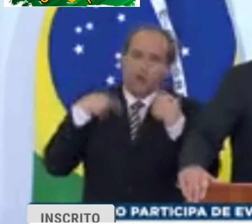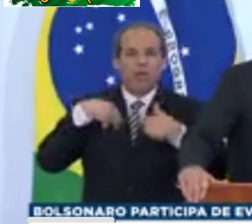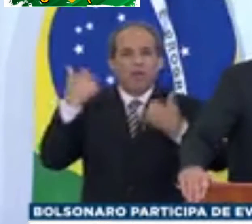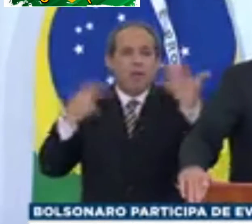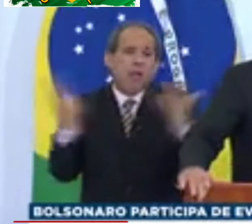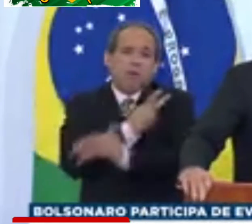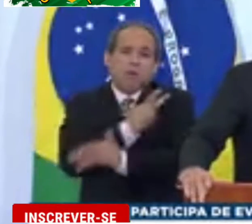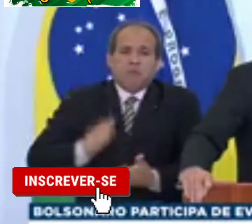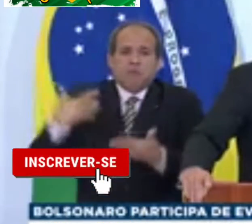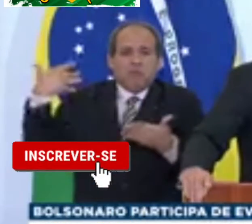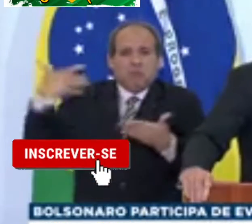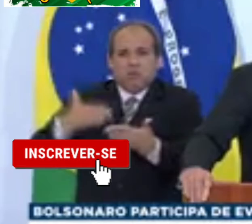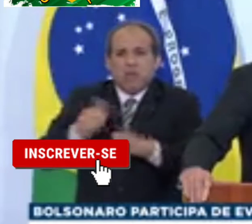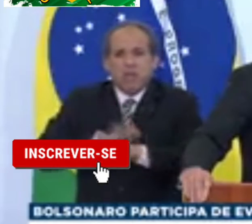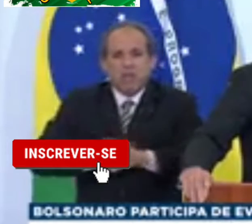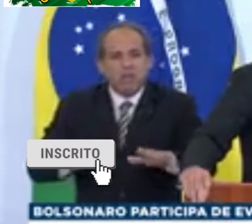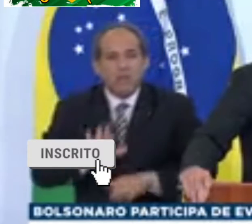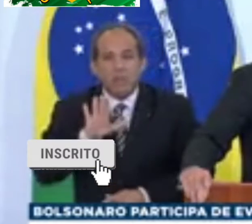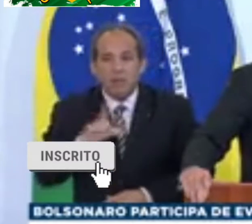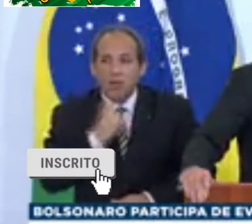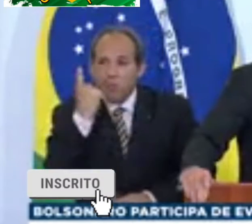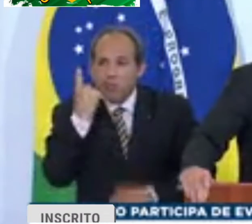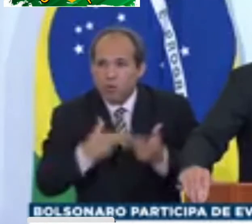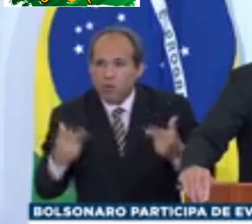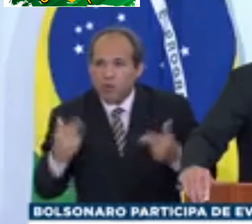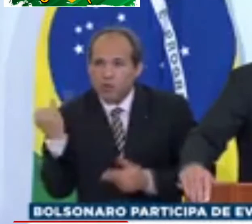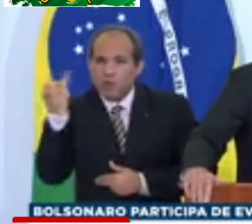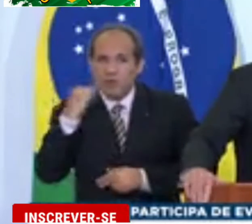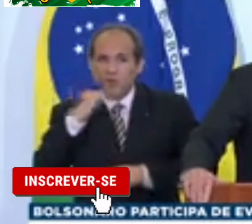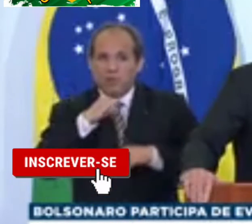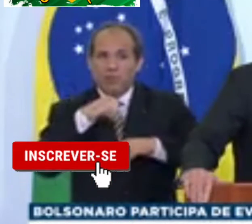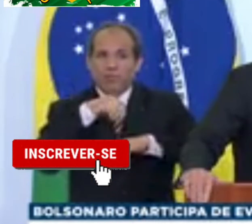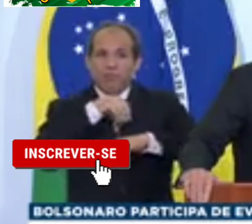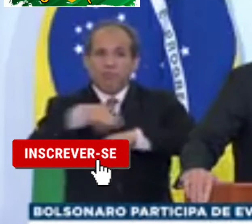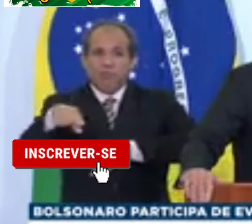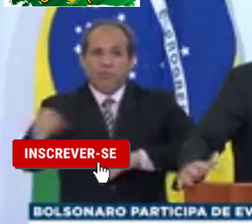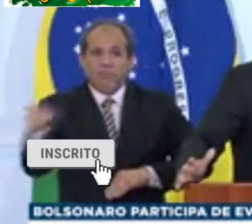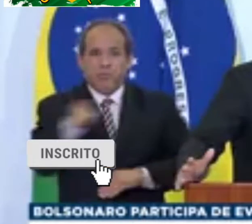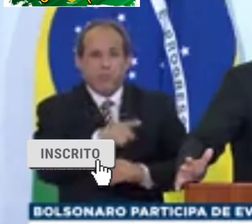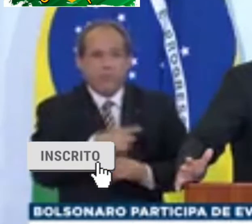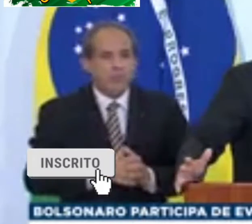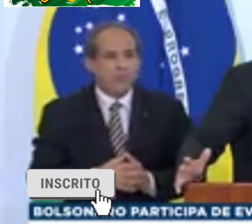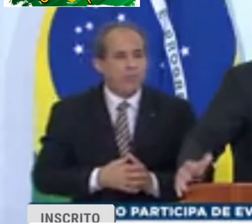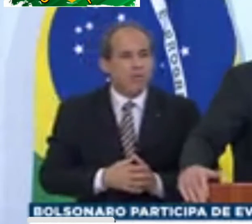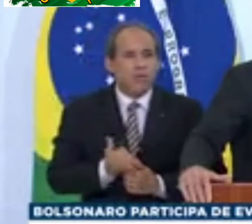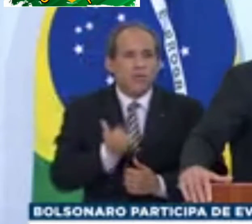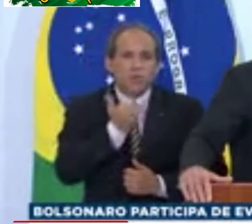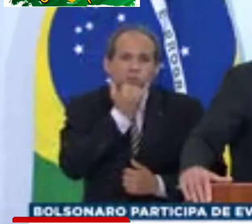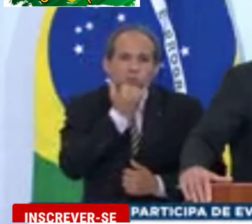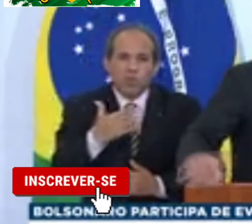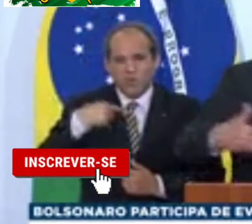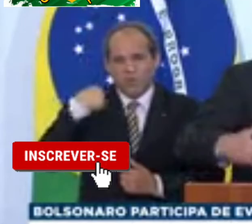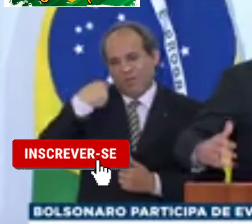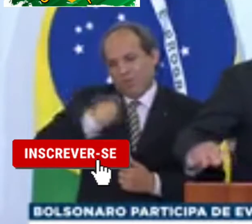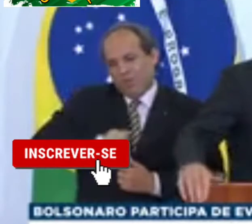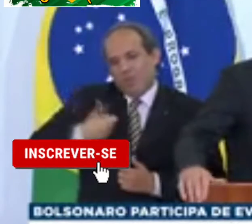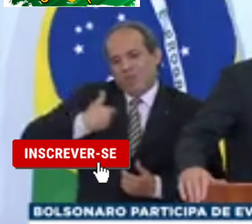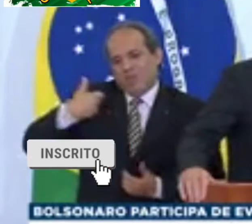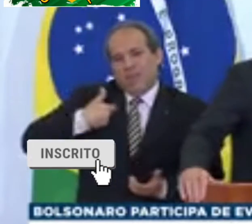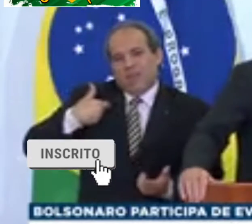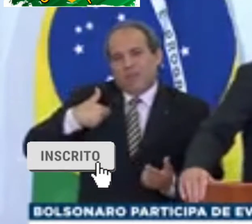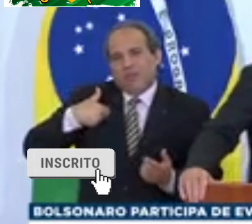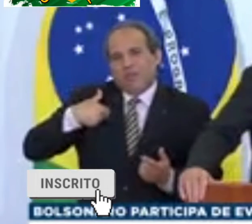vida. Mas dizer uma coisa muito importante para vocês. Desculpa, eu falo pela minha idade, não